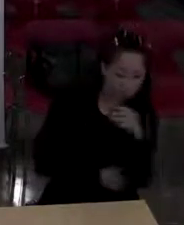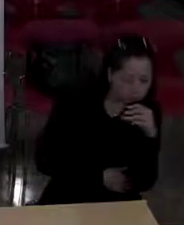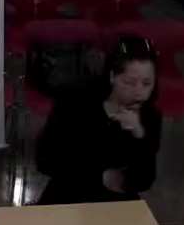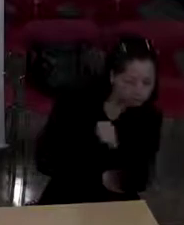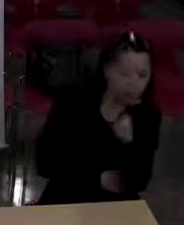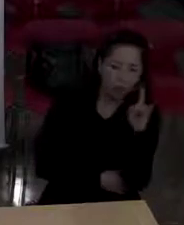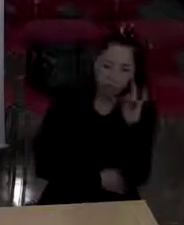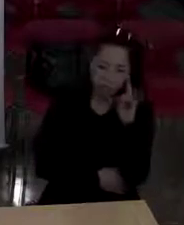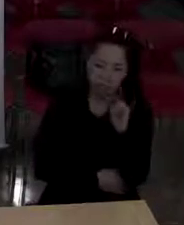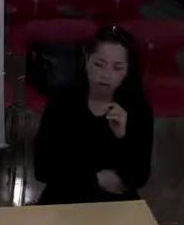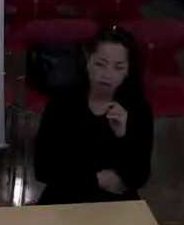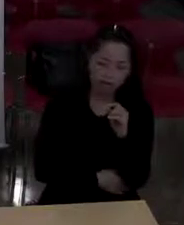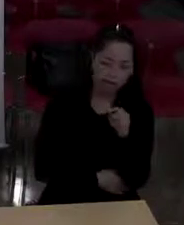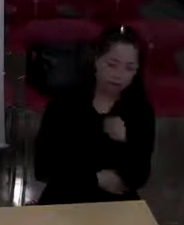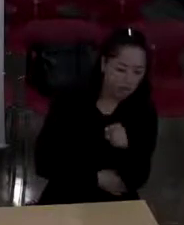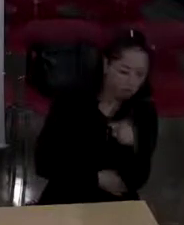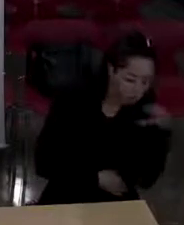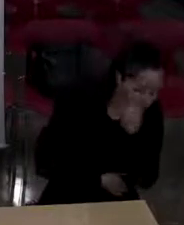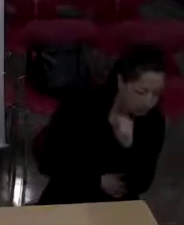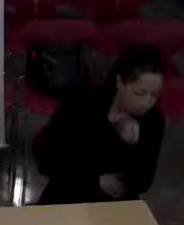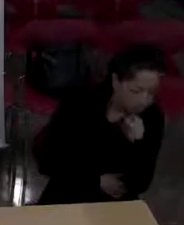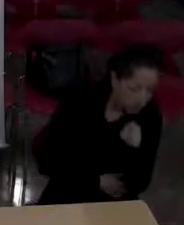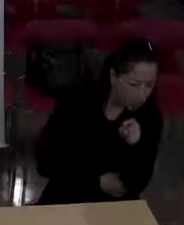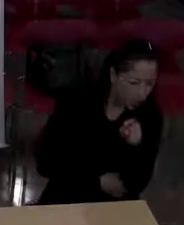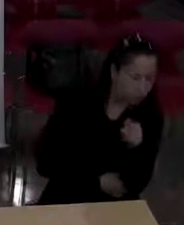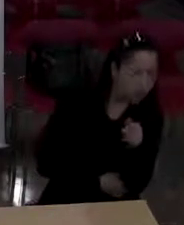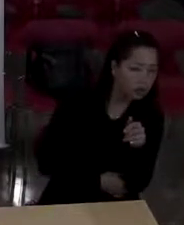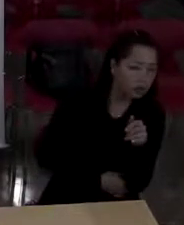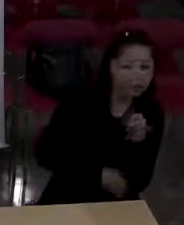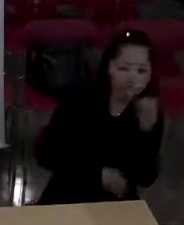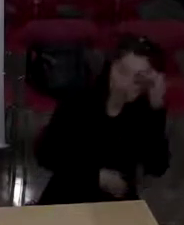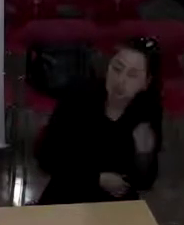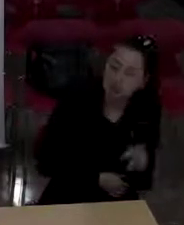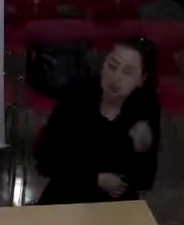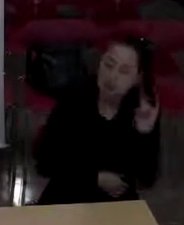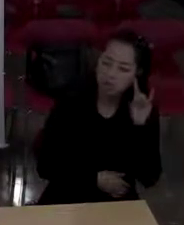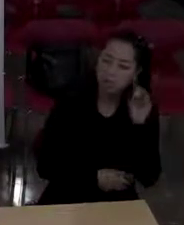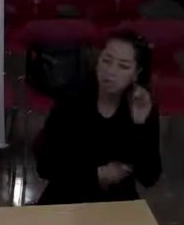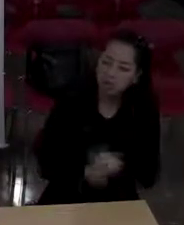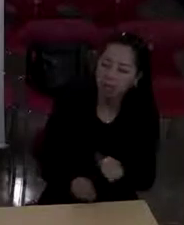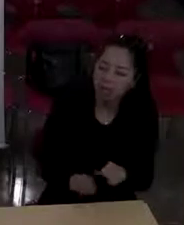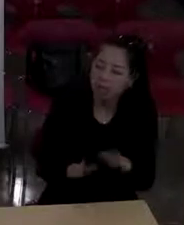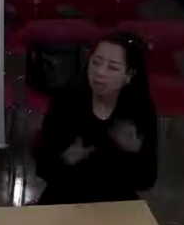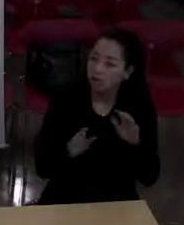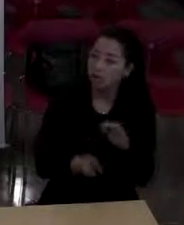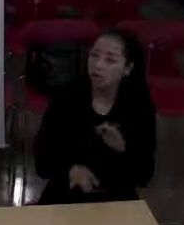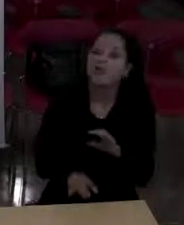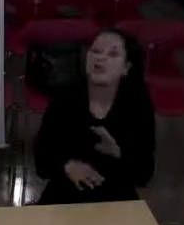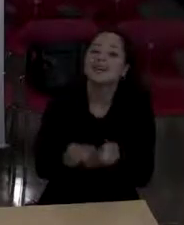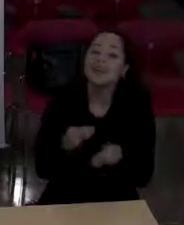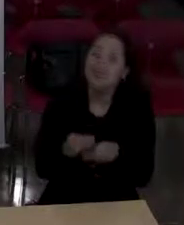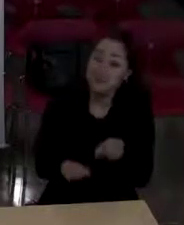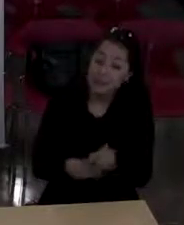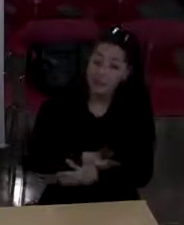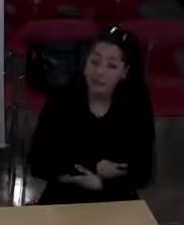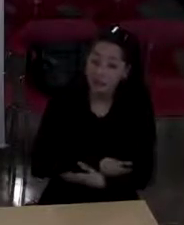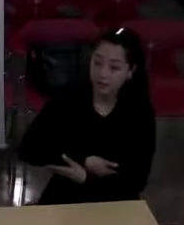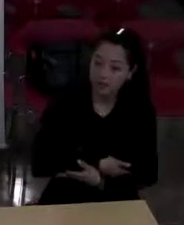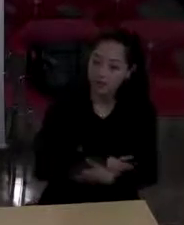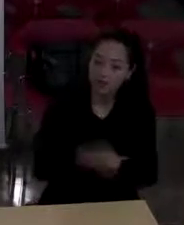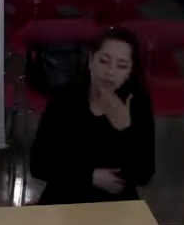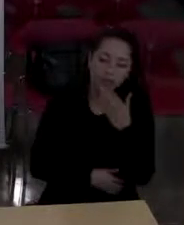sonora, discriminar y saber que de pronto un sonido del ambiente del agua es diferente al sonido de pronto